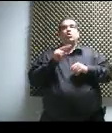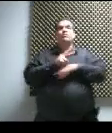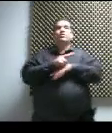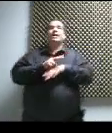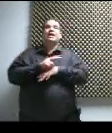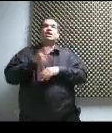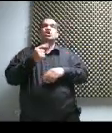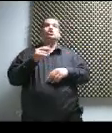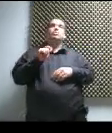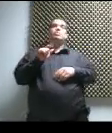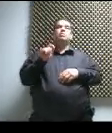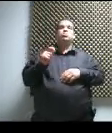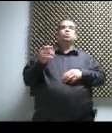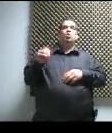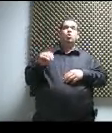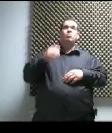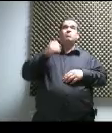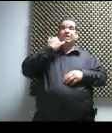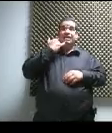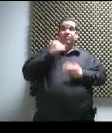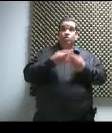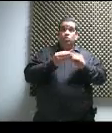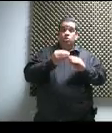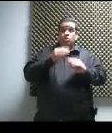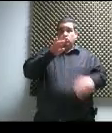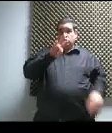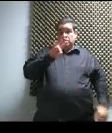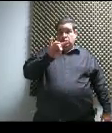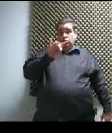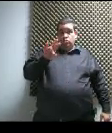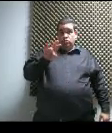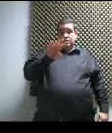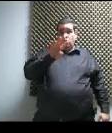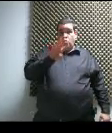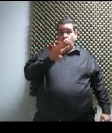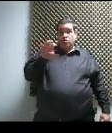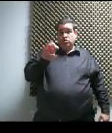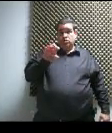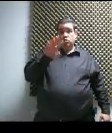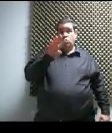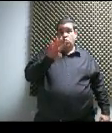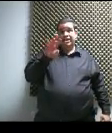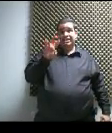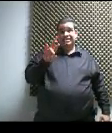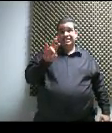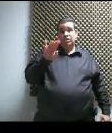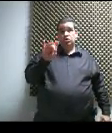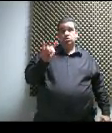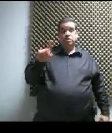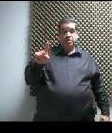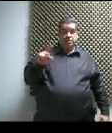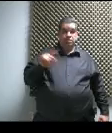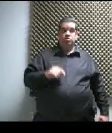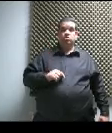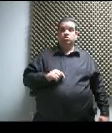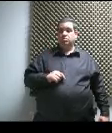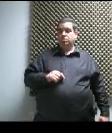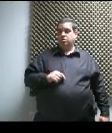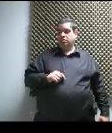gmail.com. Ok. Teléfono 787-447-81. Mira para allá.